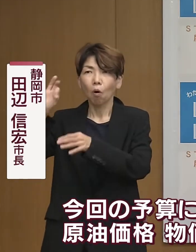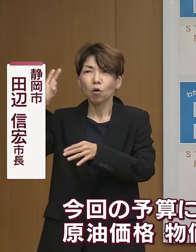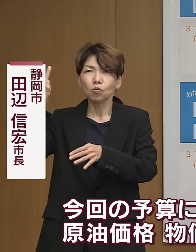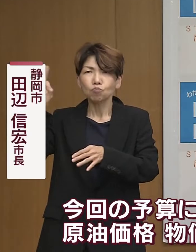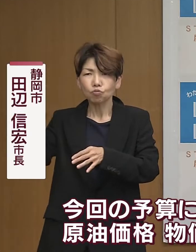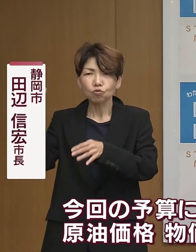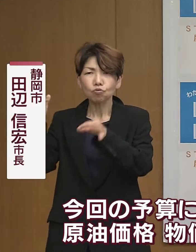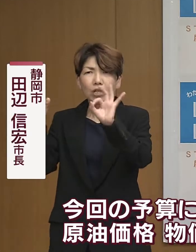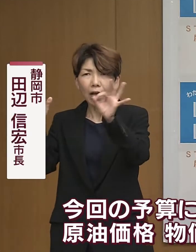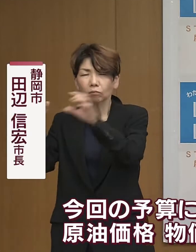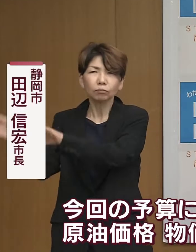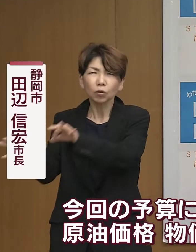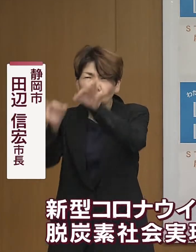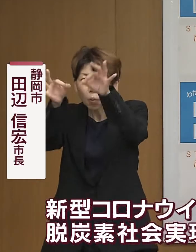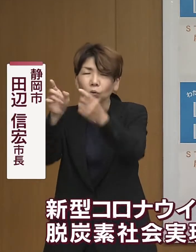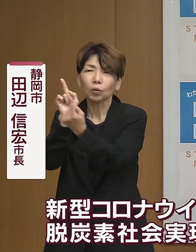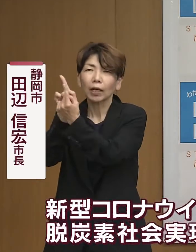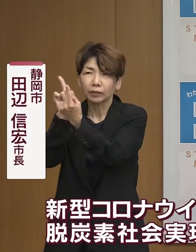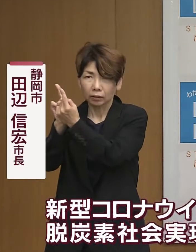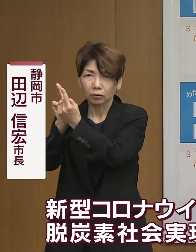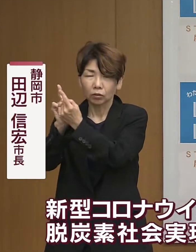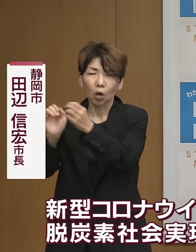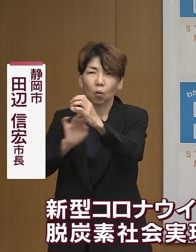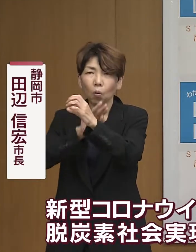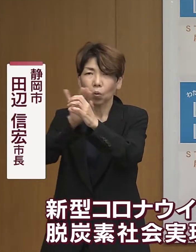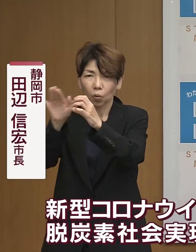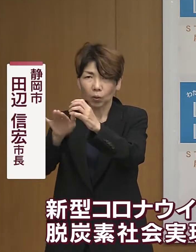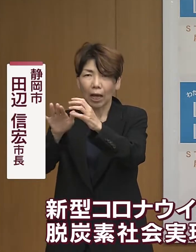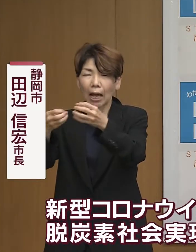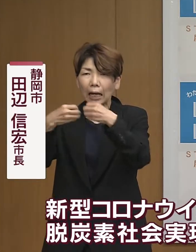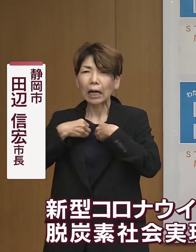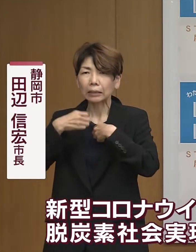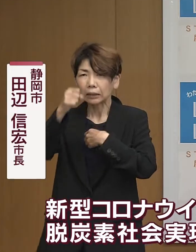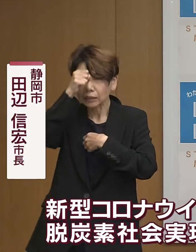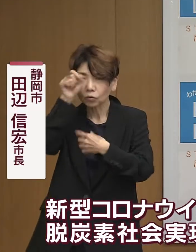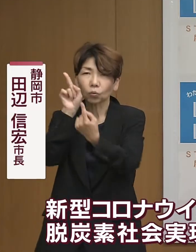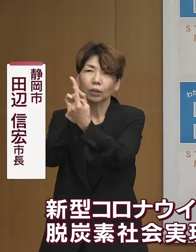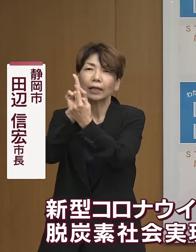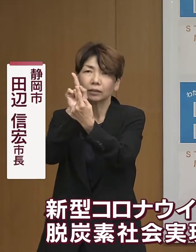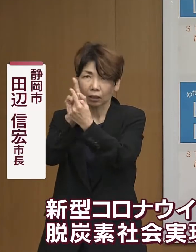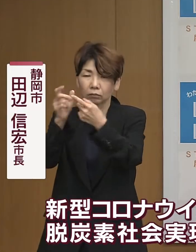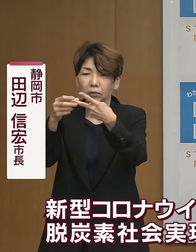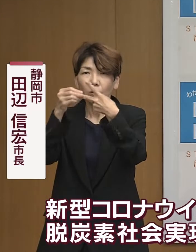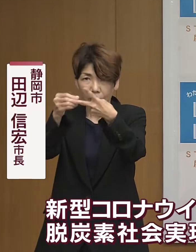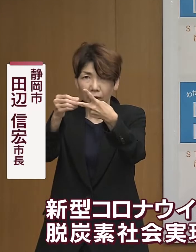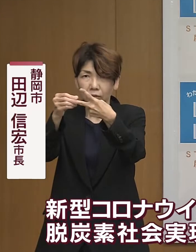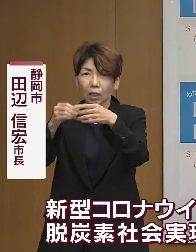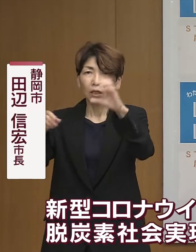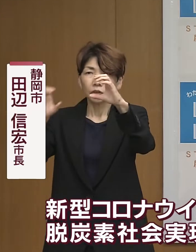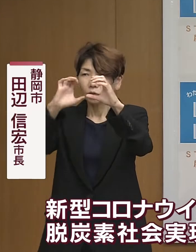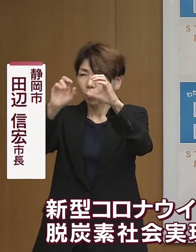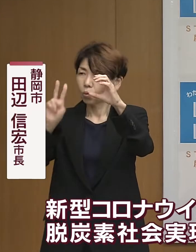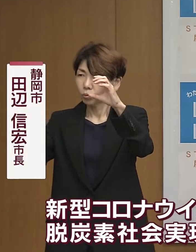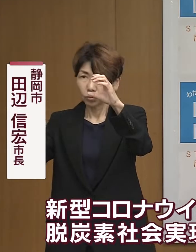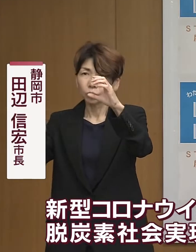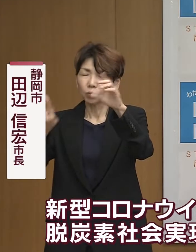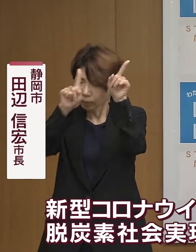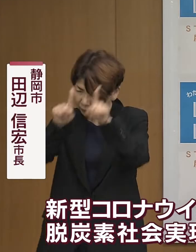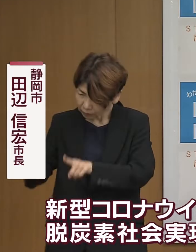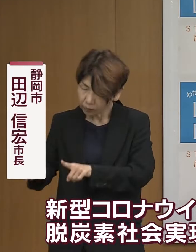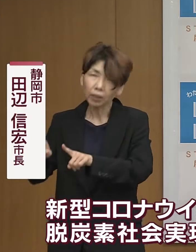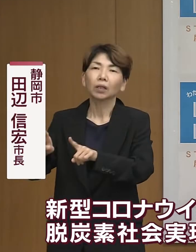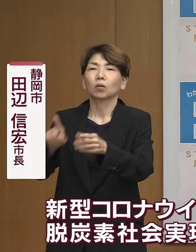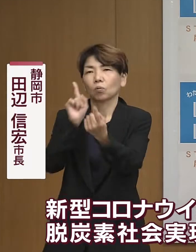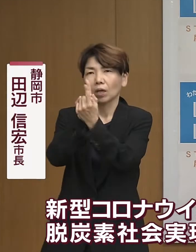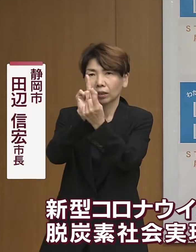対策と新型コロナウイルス感染症への対策と脱炭素社会実現への対策